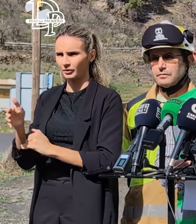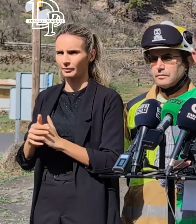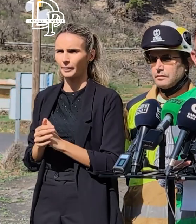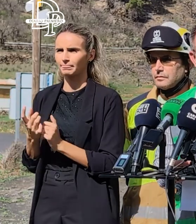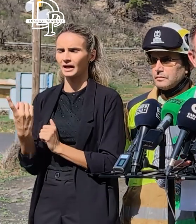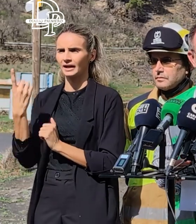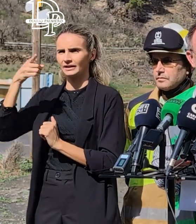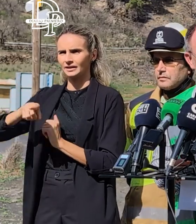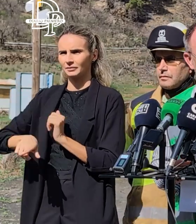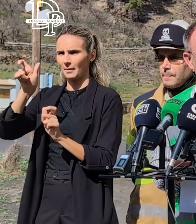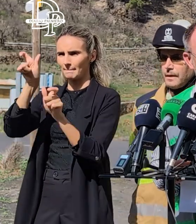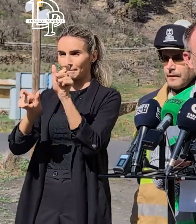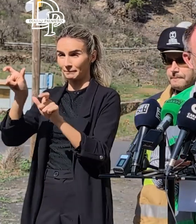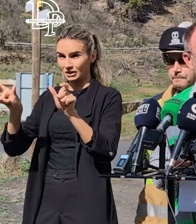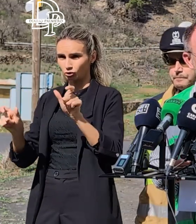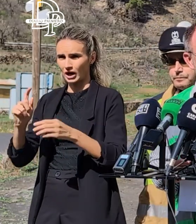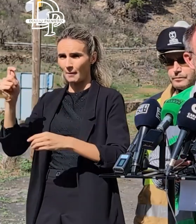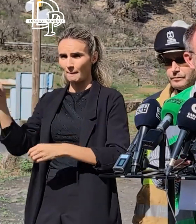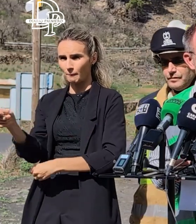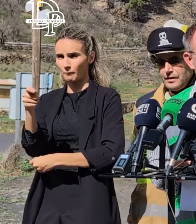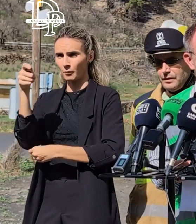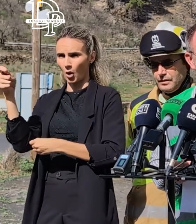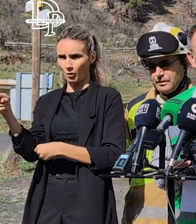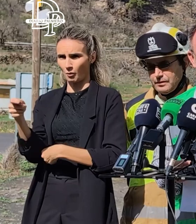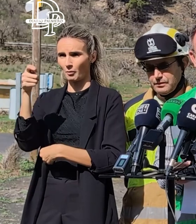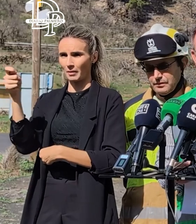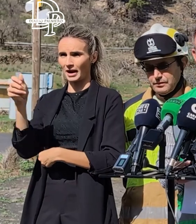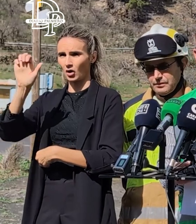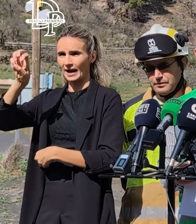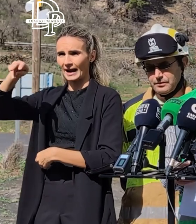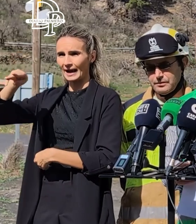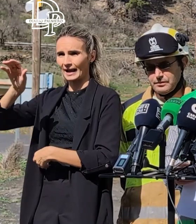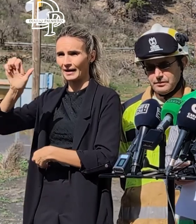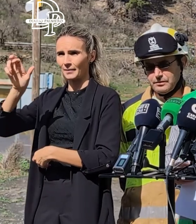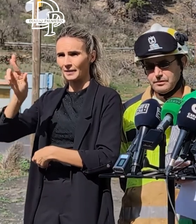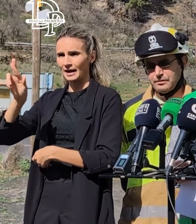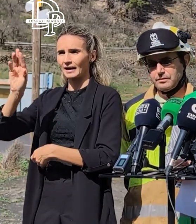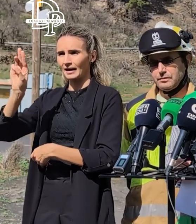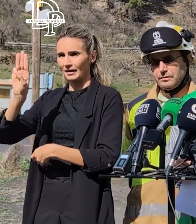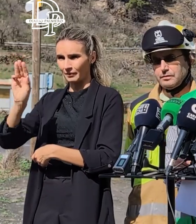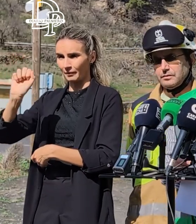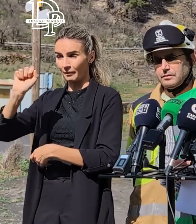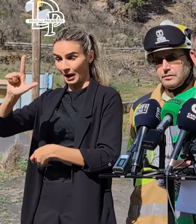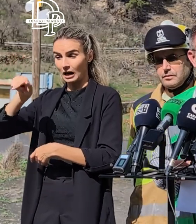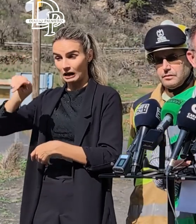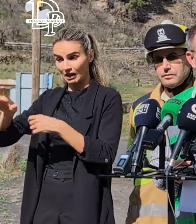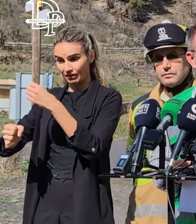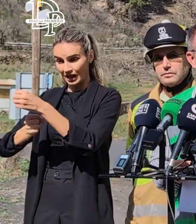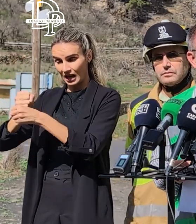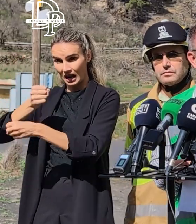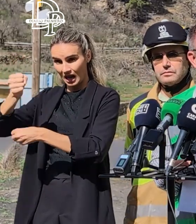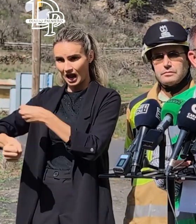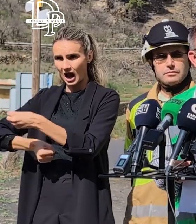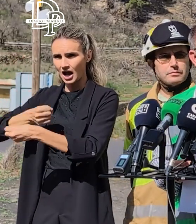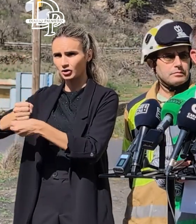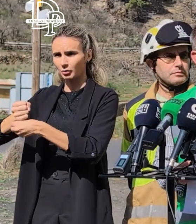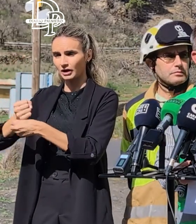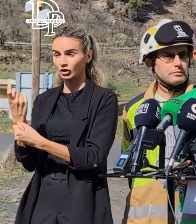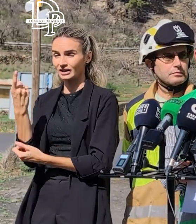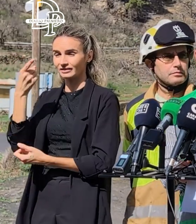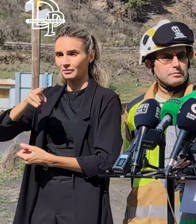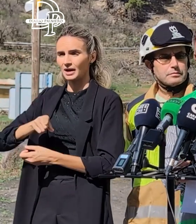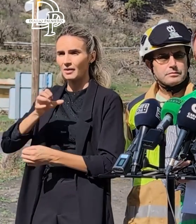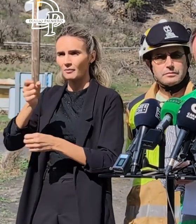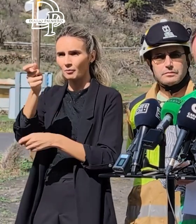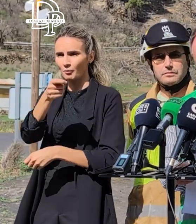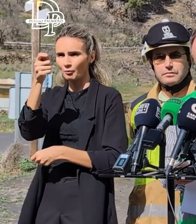bueno, personal de bomberos de Merpal, bomberos del aeropuerto, y también se movilizaron los bomberos FALC